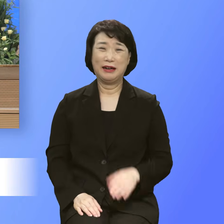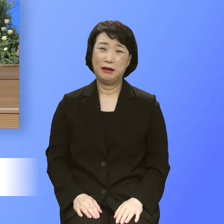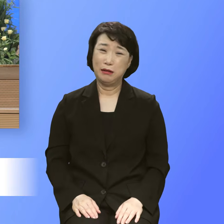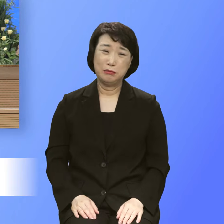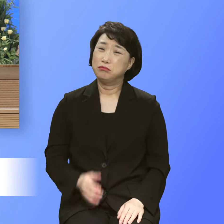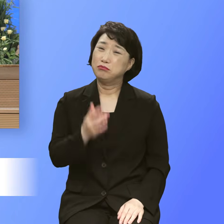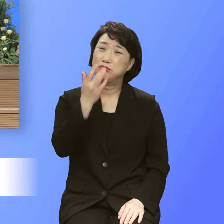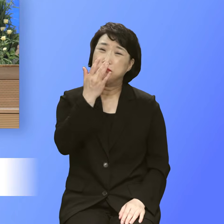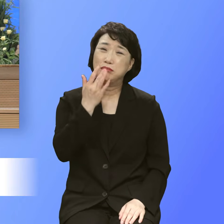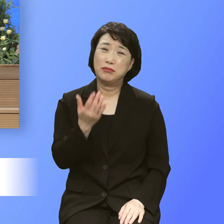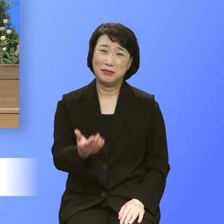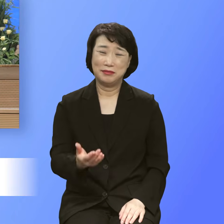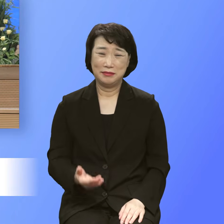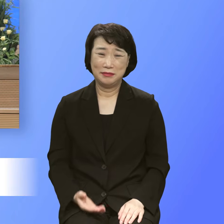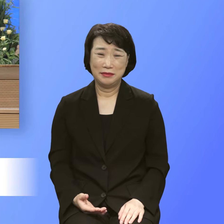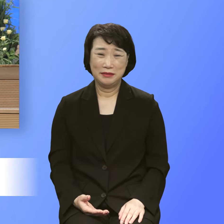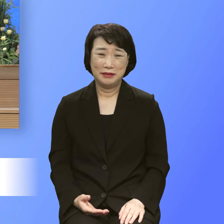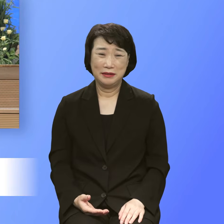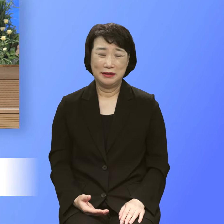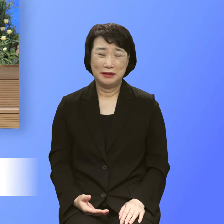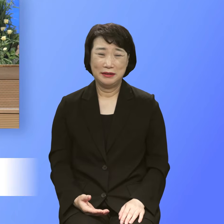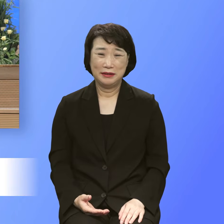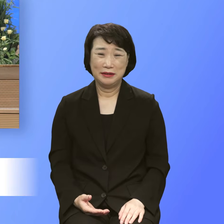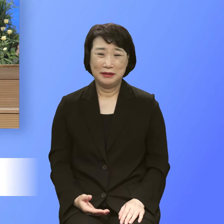안 여기잖아. 어?